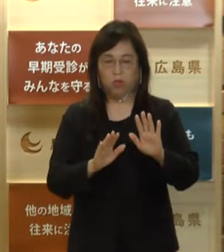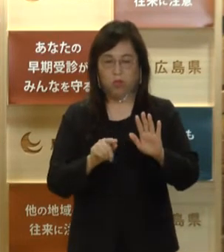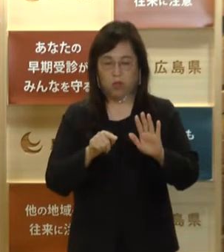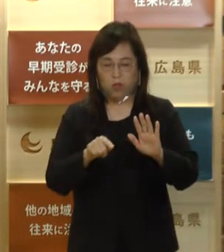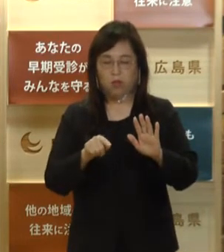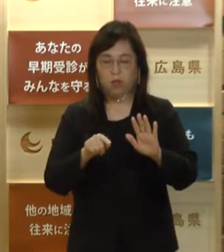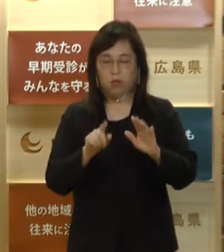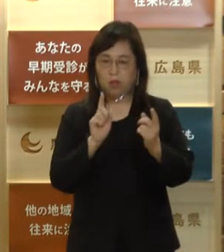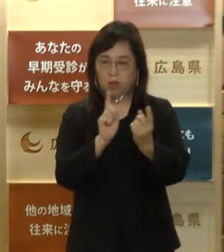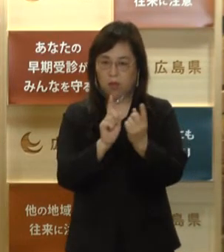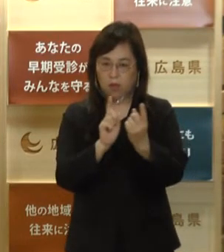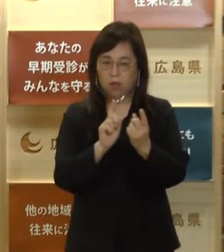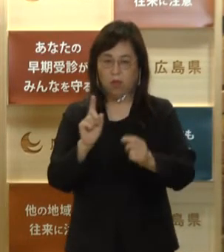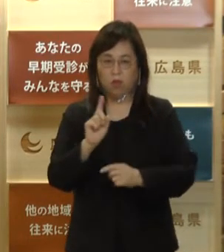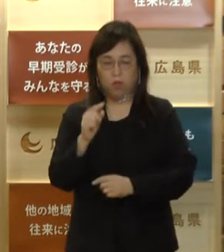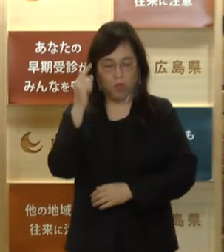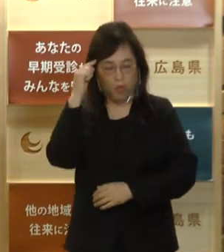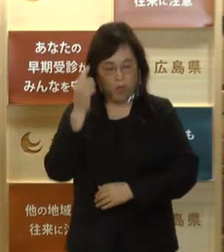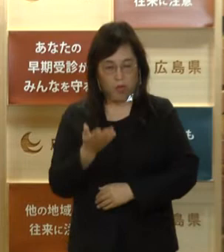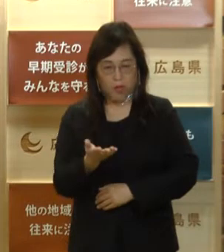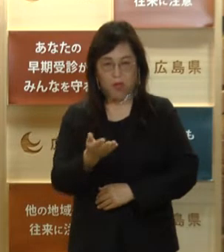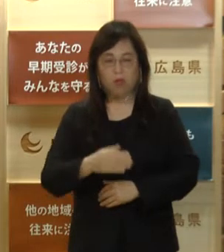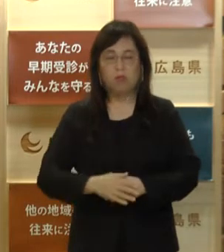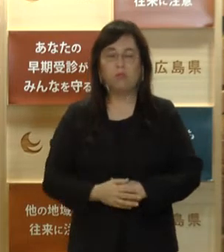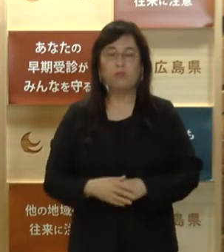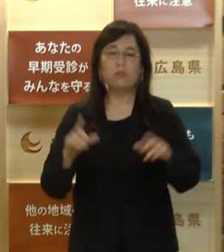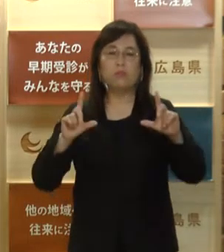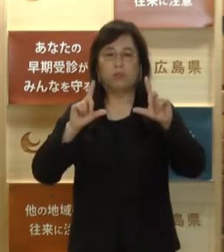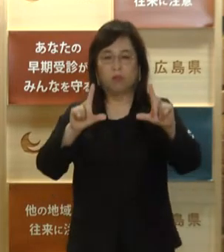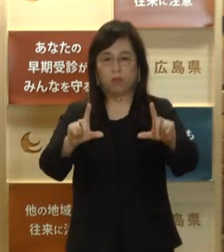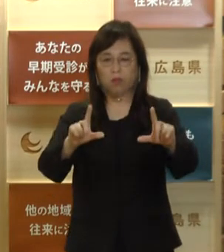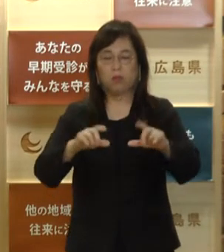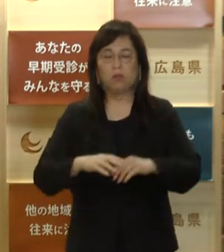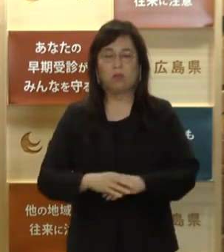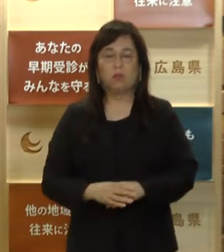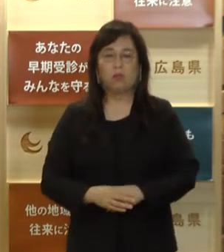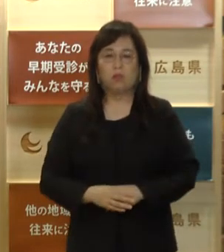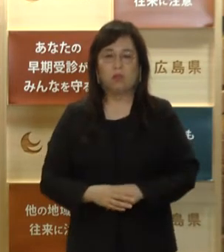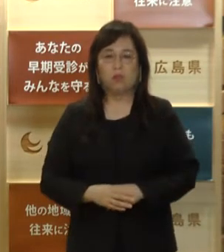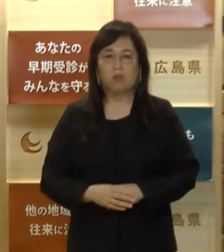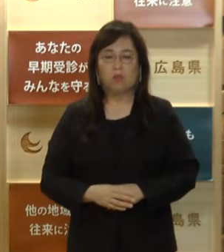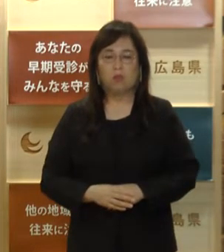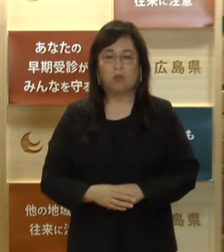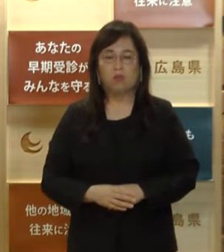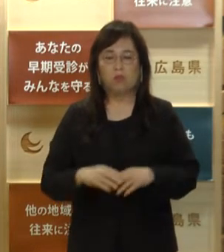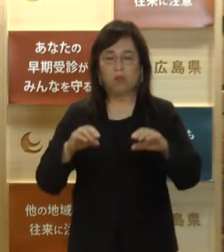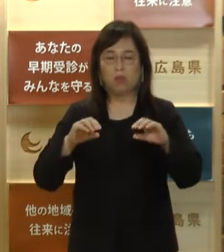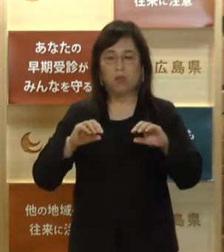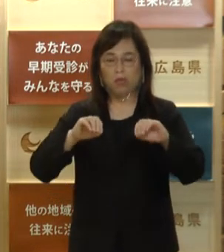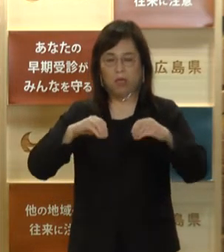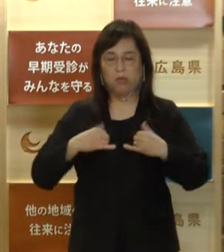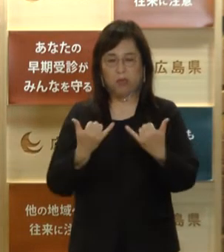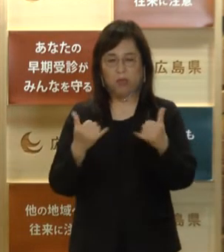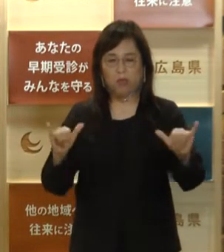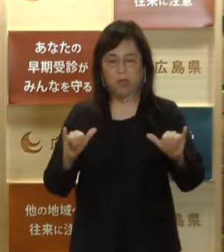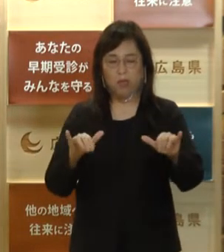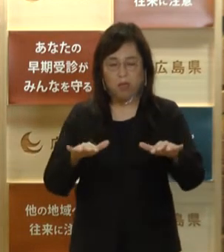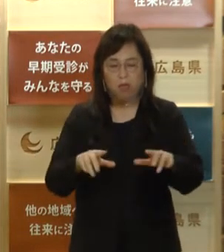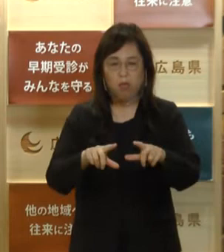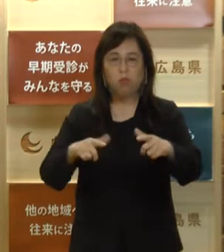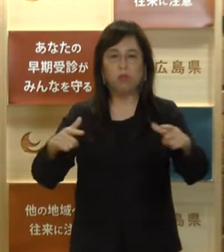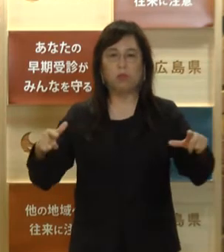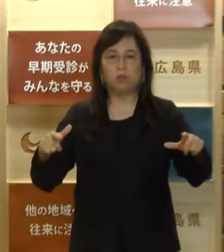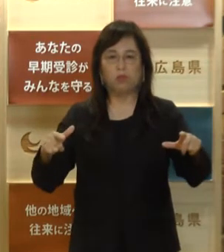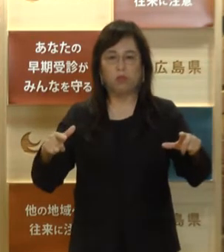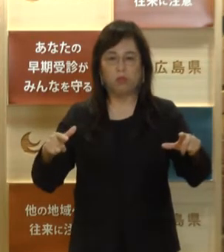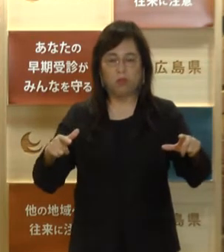事はどのように受け止めておられますか。 はい、やはりですね、感染者が増えてきている状況の中で、医